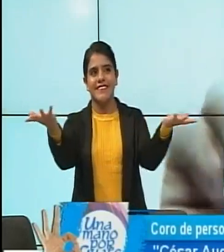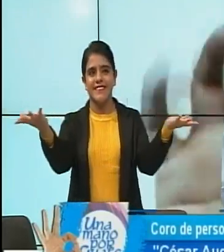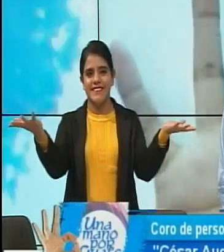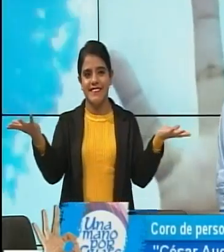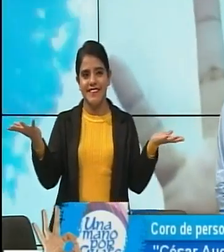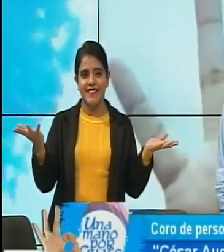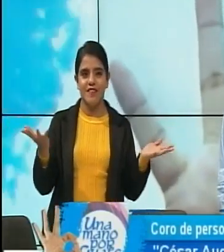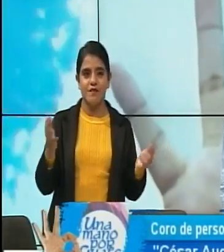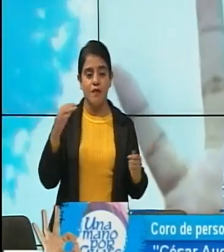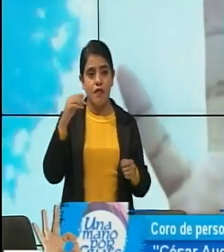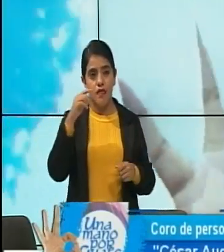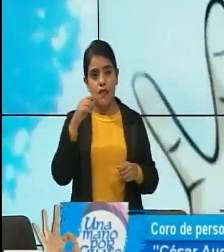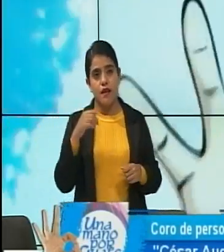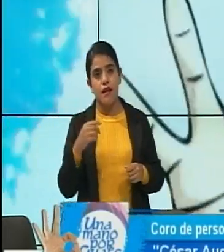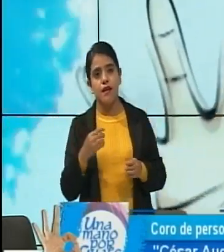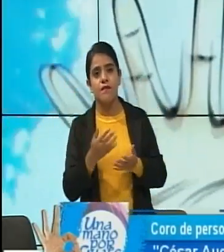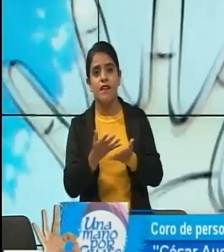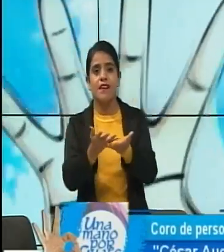Amor